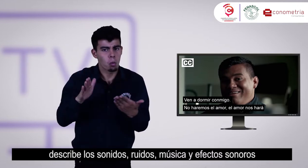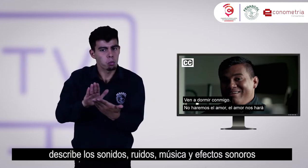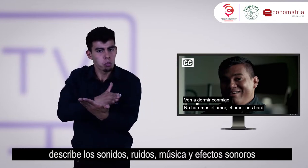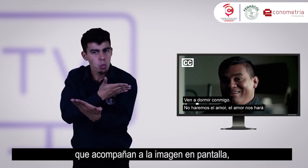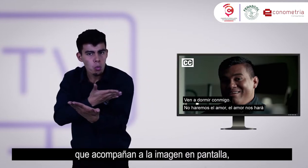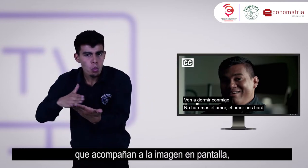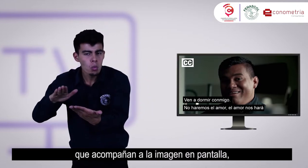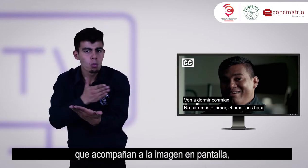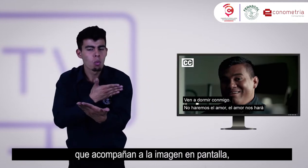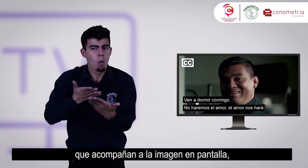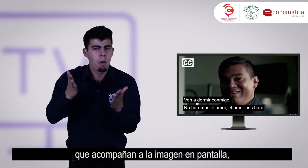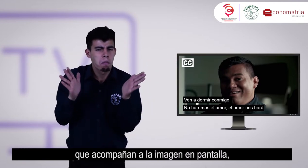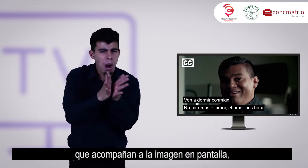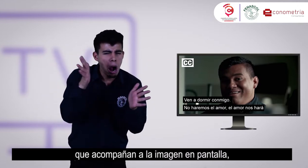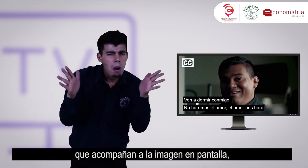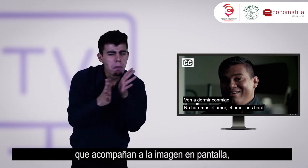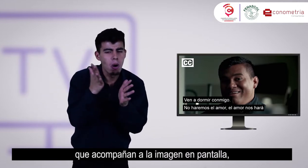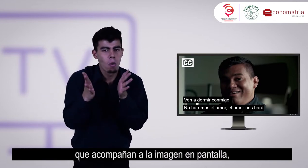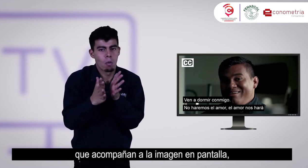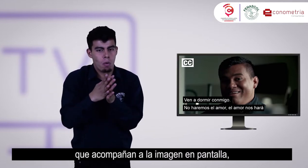sonoros que acompañan a la imagen en la pantalla.